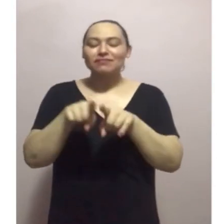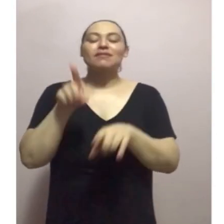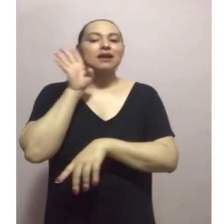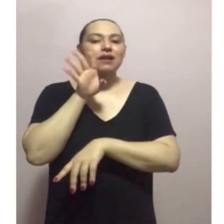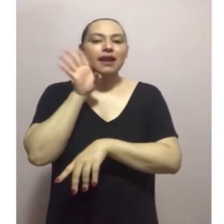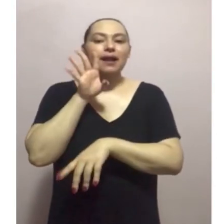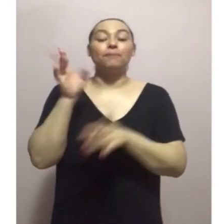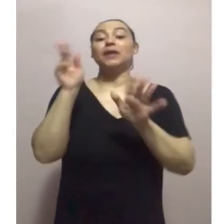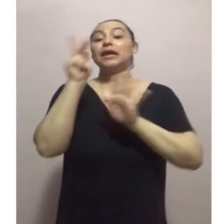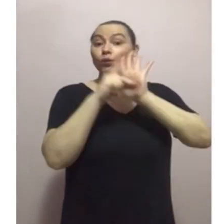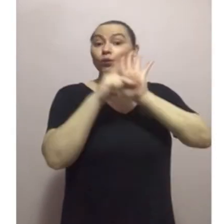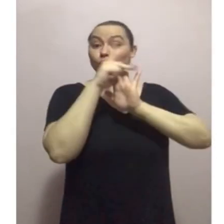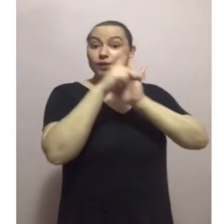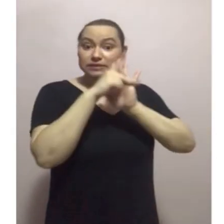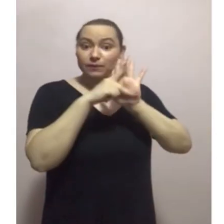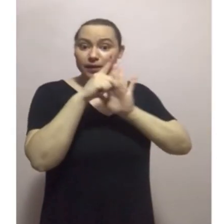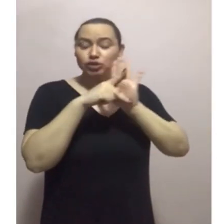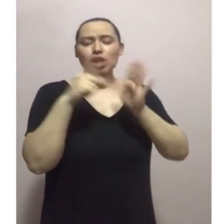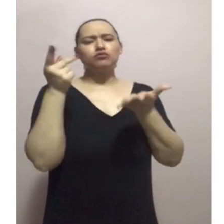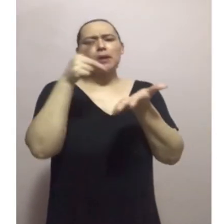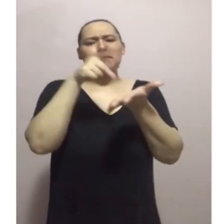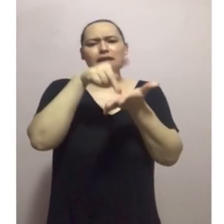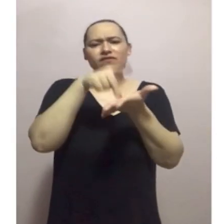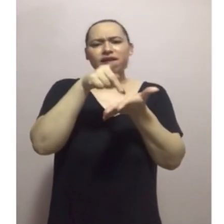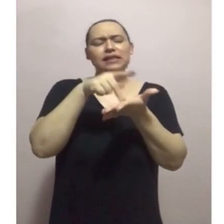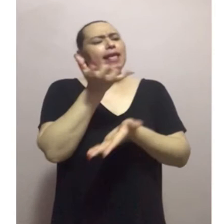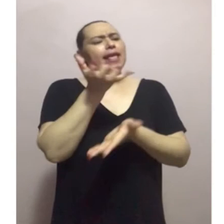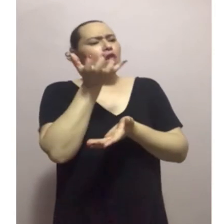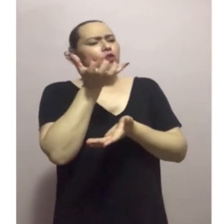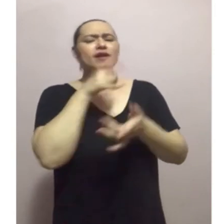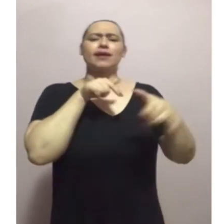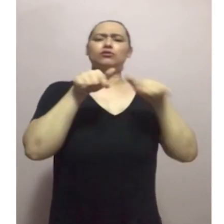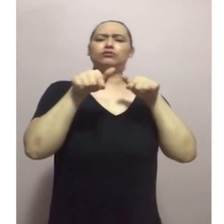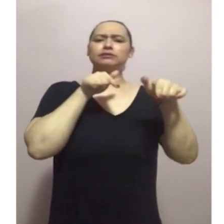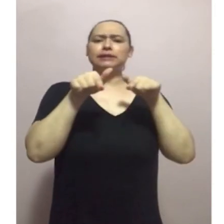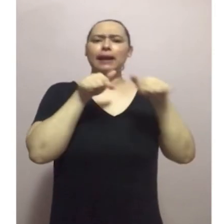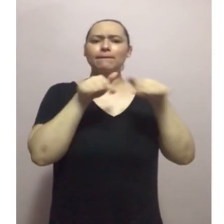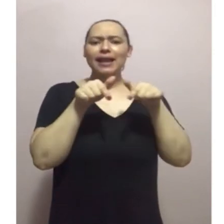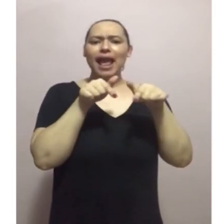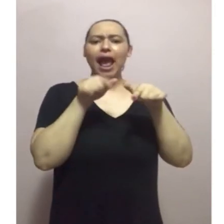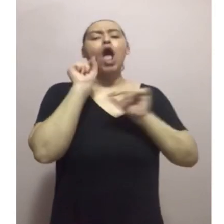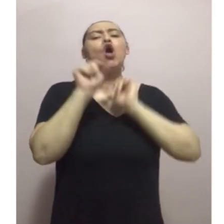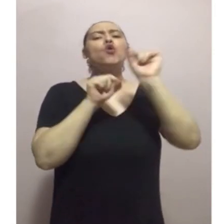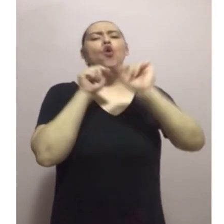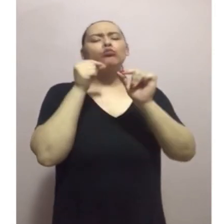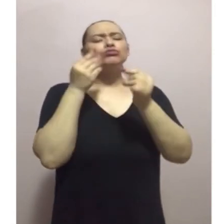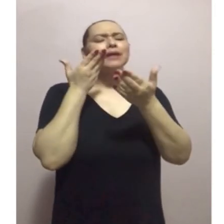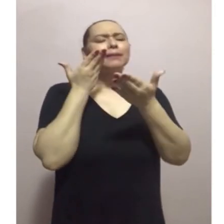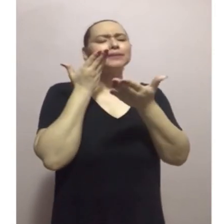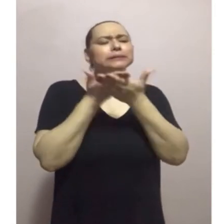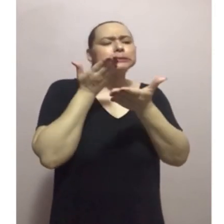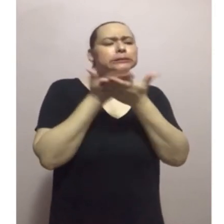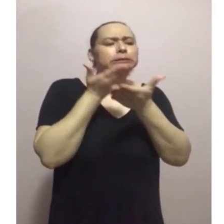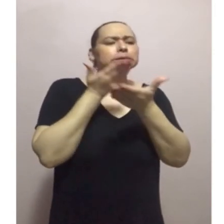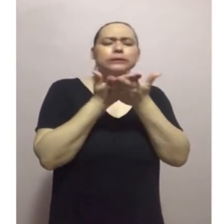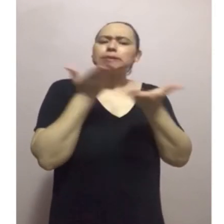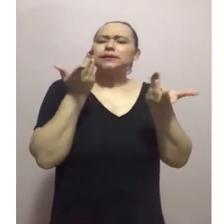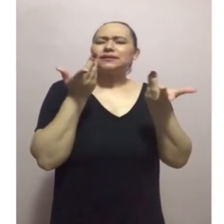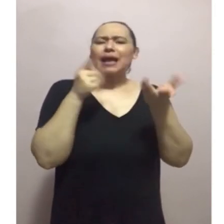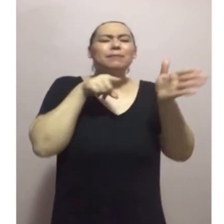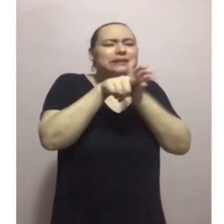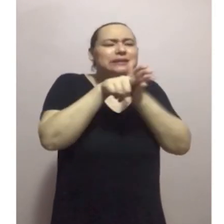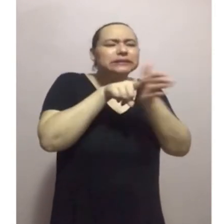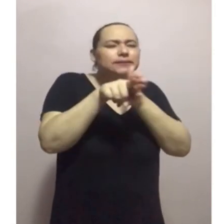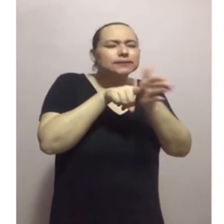para o projeto, porque, na verdade, eu falava assim, eu quero trabalhar o estudo e verticalizar